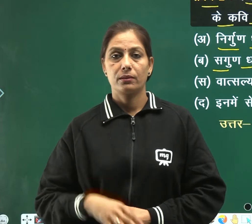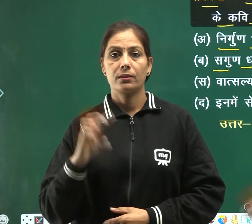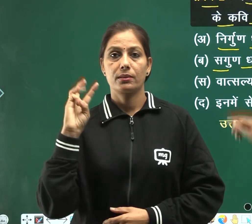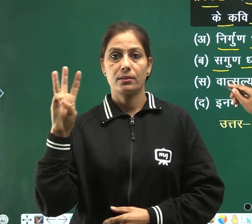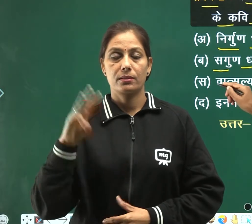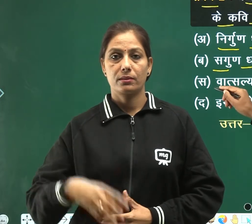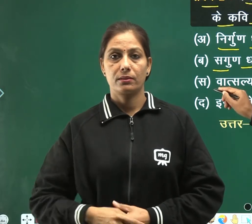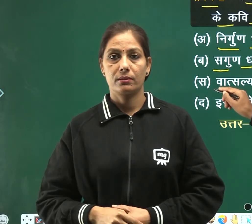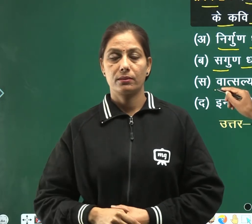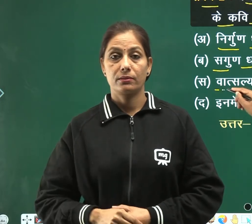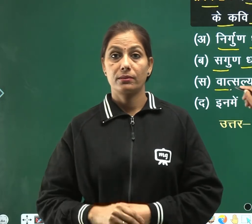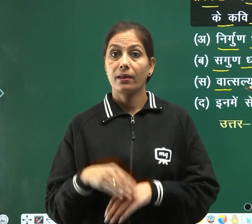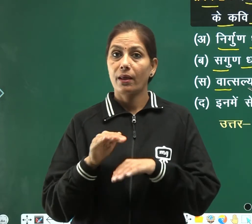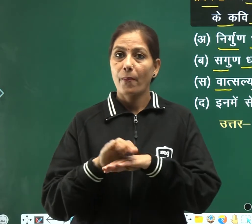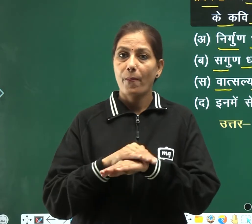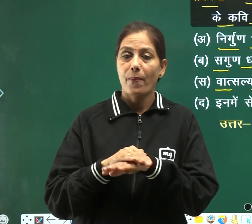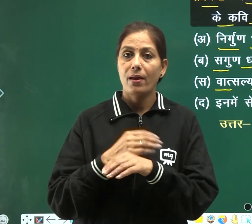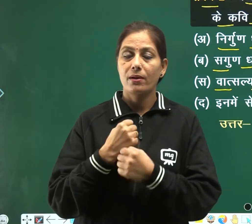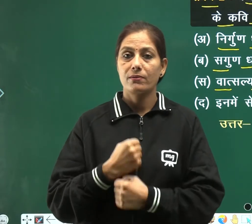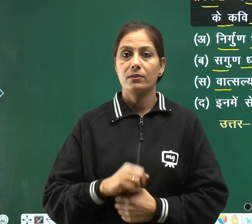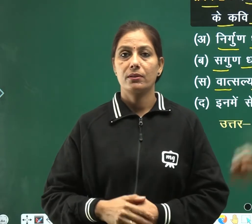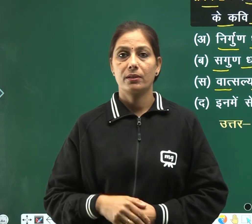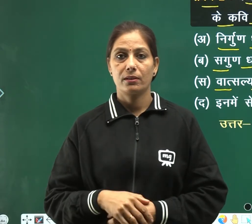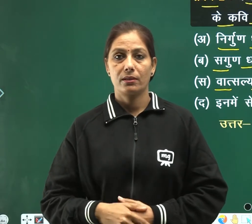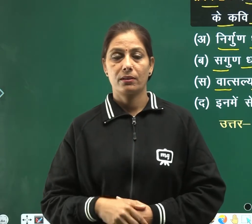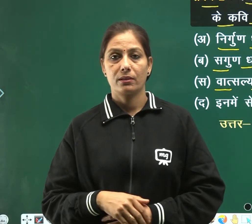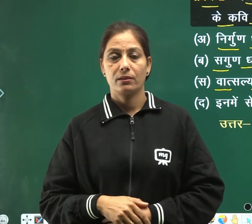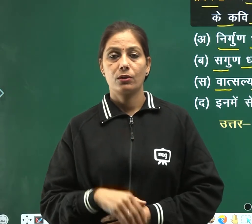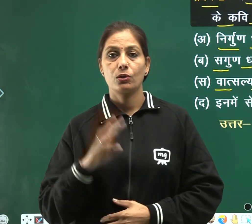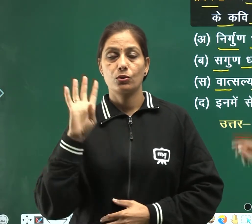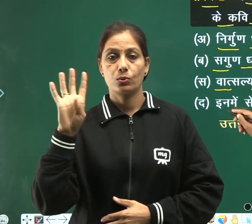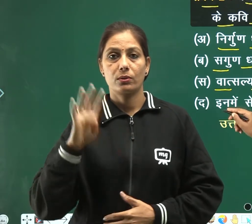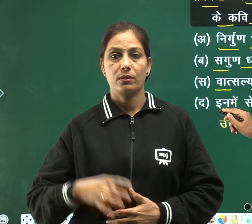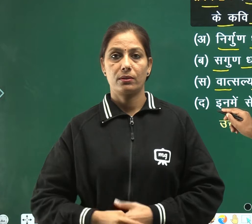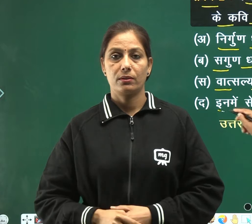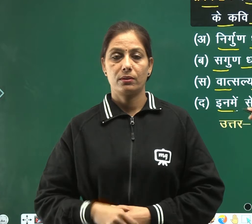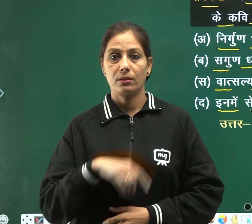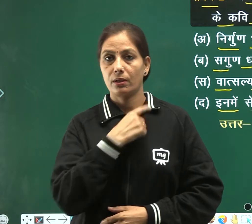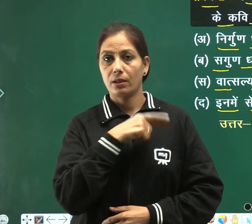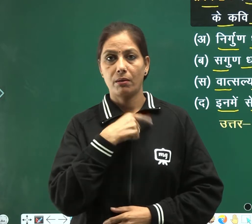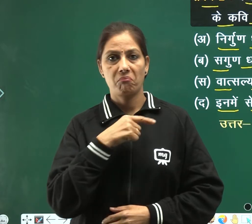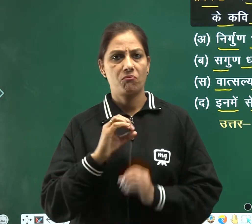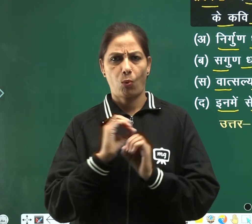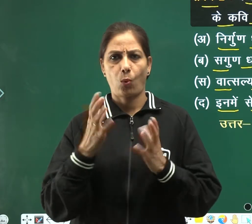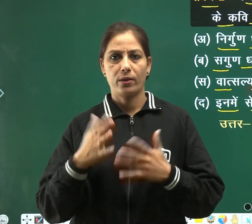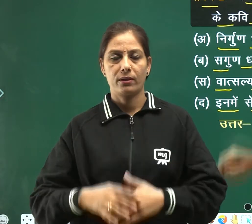तीसरा, वात्सल्य धारा के। और चौथा, इनमें से कोई नहीं।